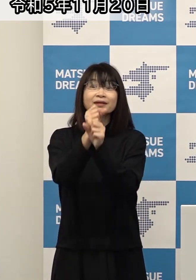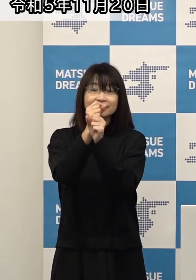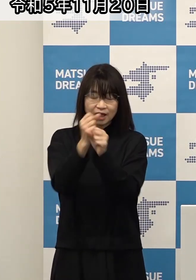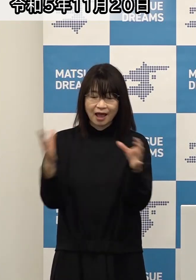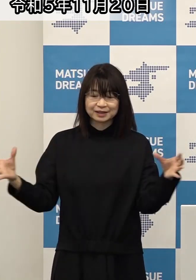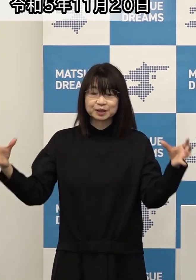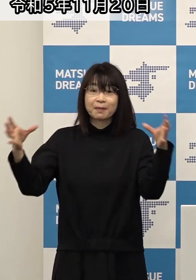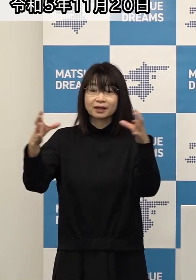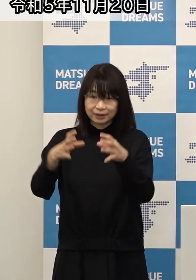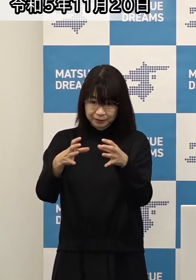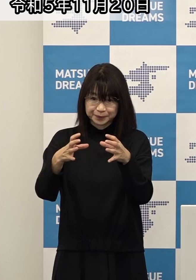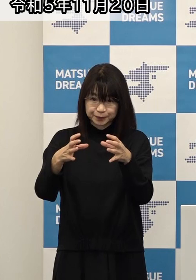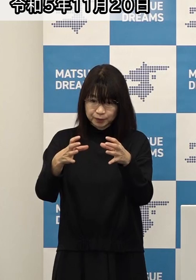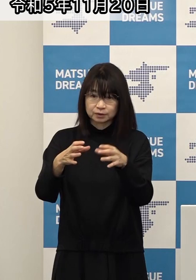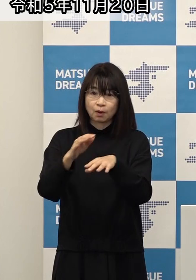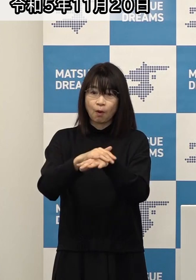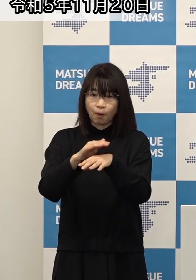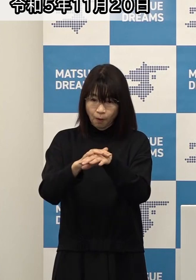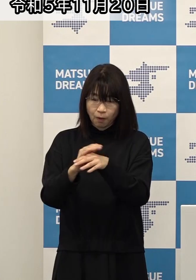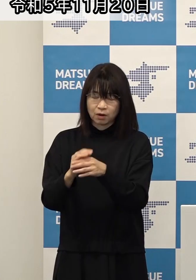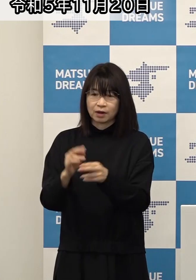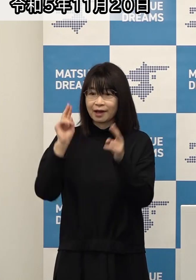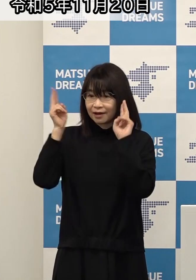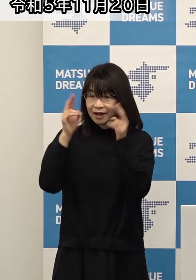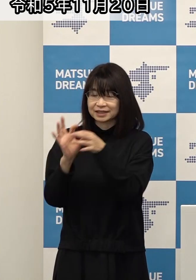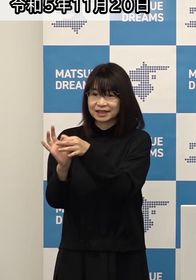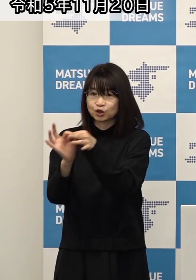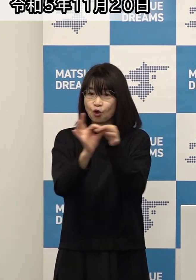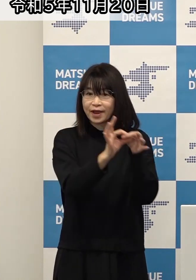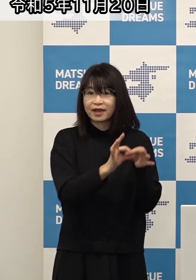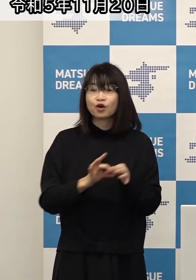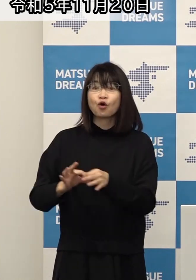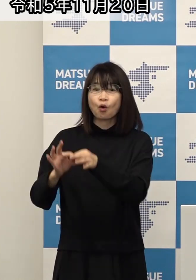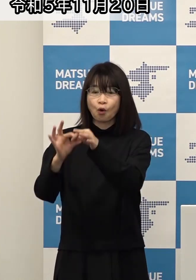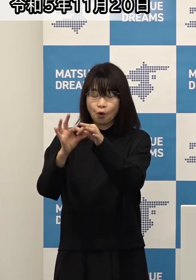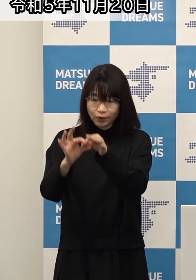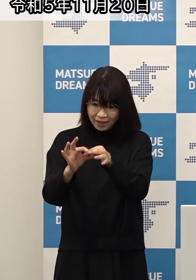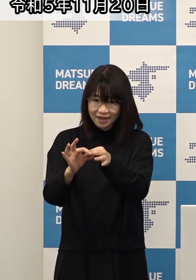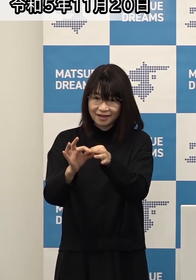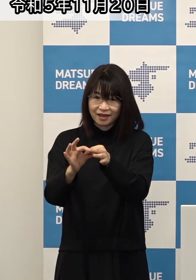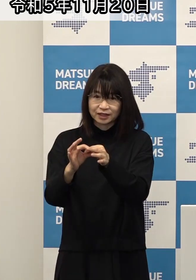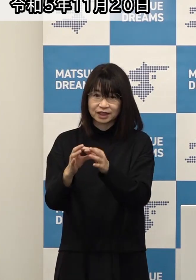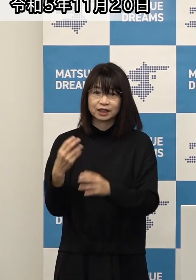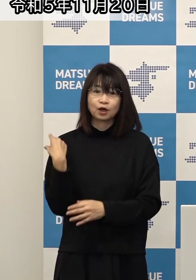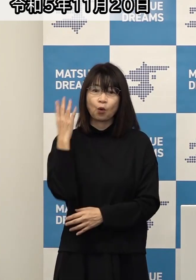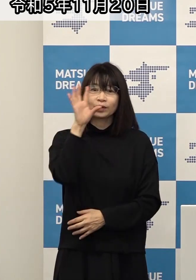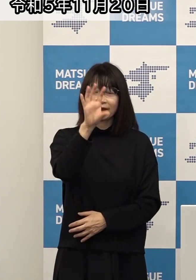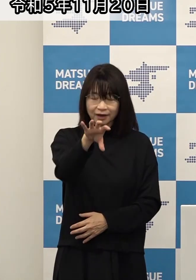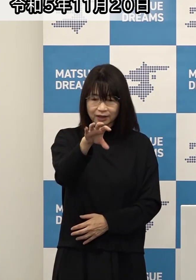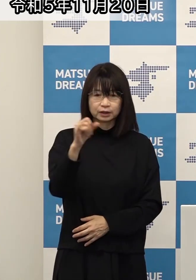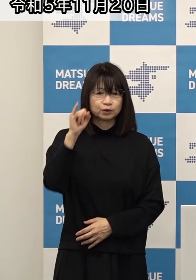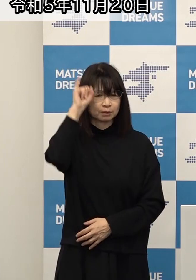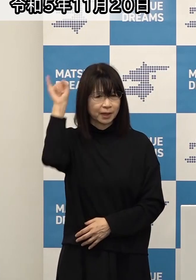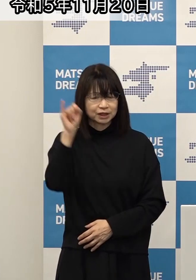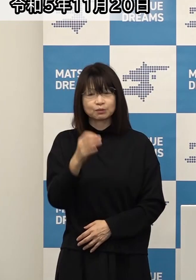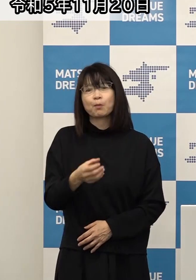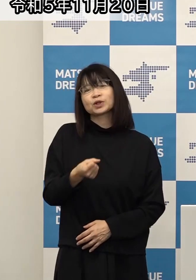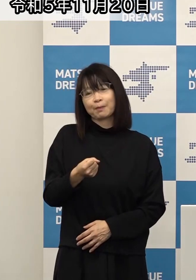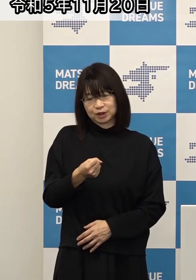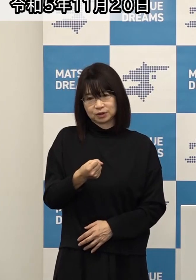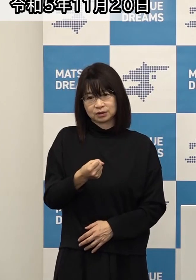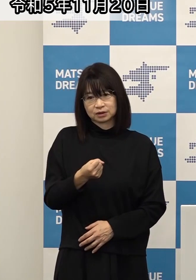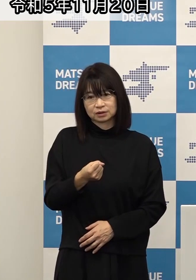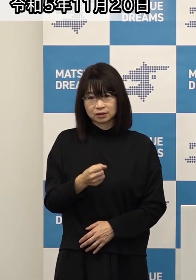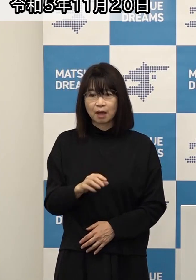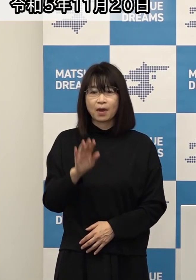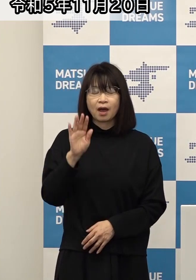りしますけども、そういった企業連合で受けていただくような、イメージを持っておりまして、でそういった事業者の公募の手続きというのを来